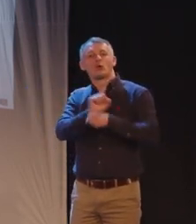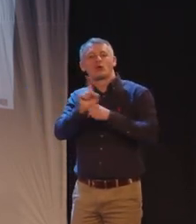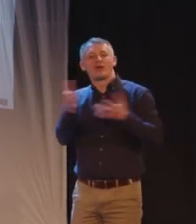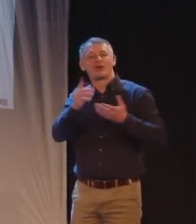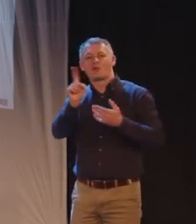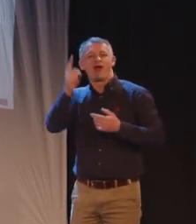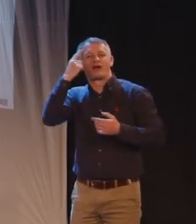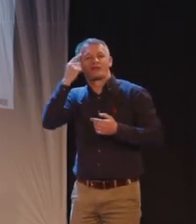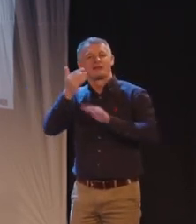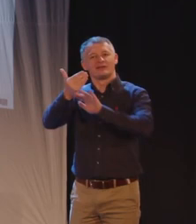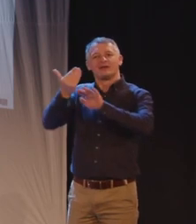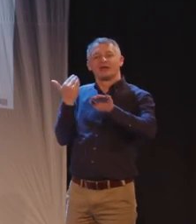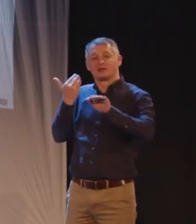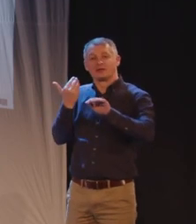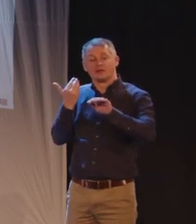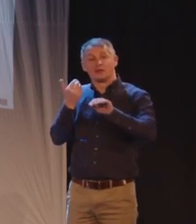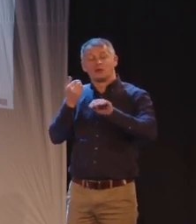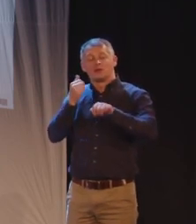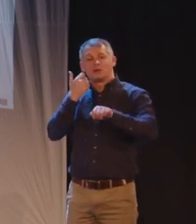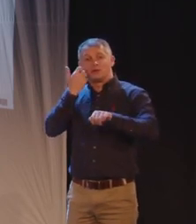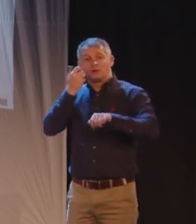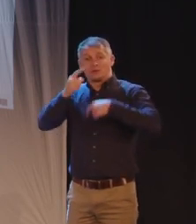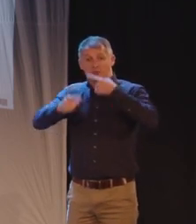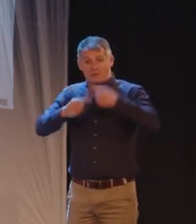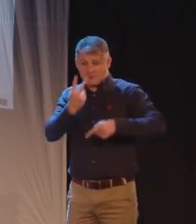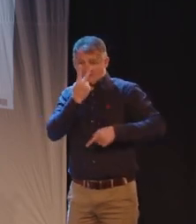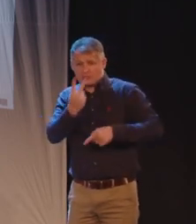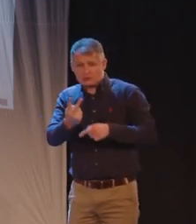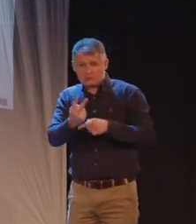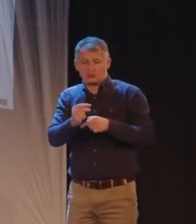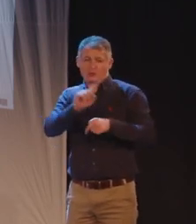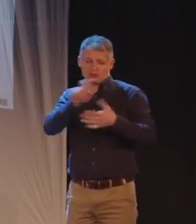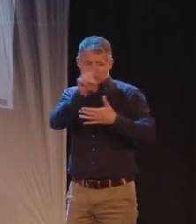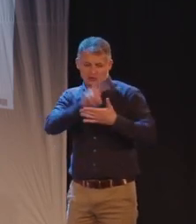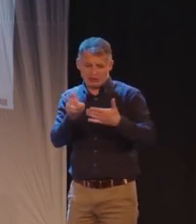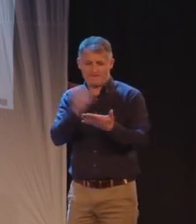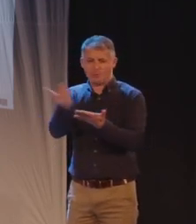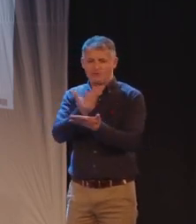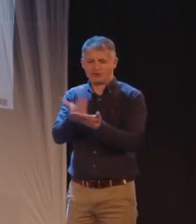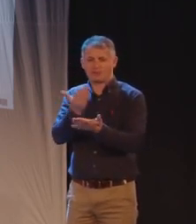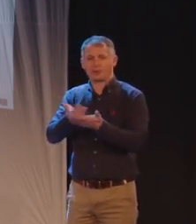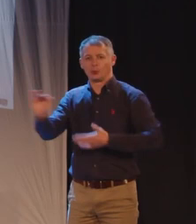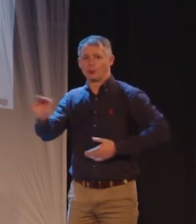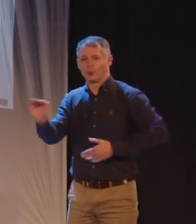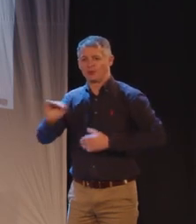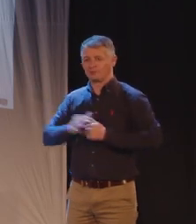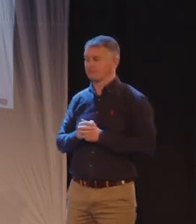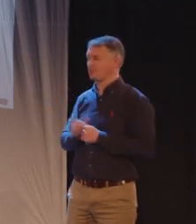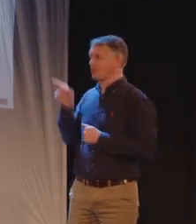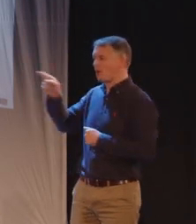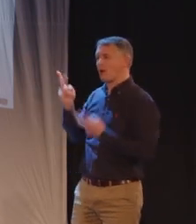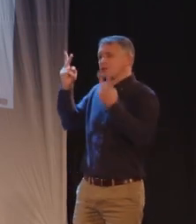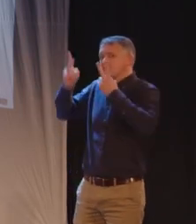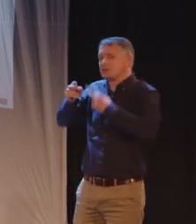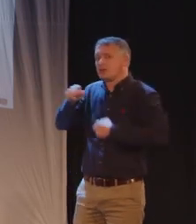inițial, dar când am văzut că, după ce am citit poveștile copiilor, mi-am dat seama că ei